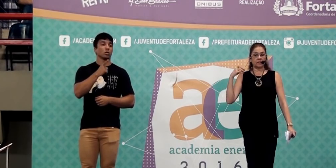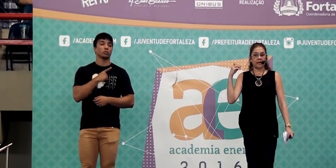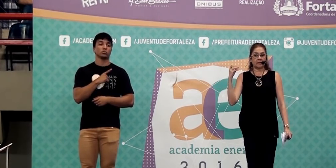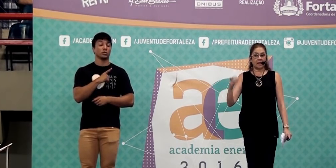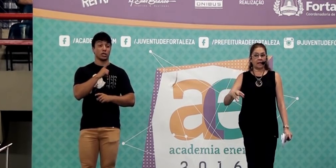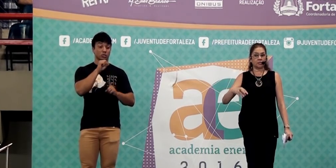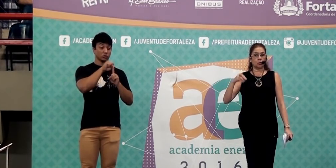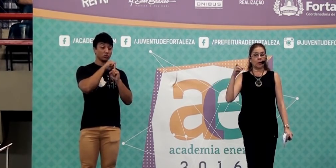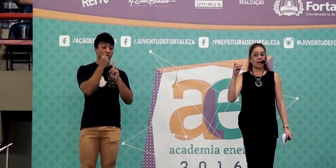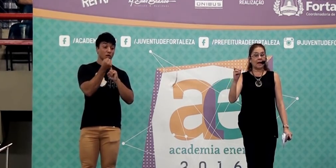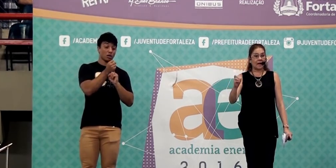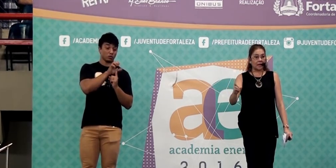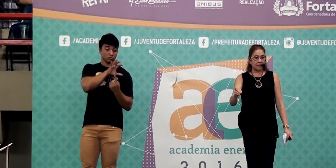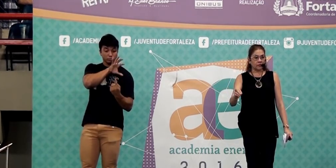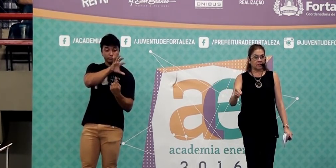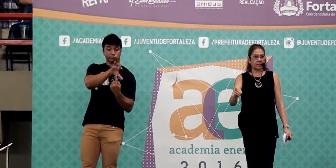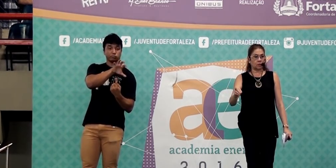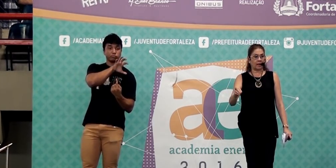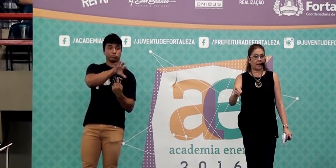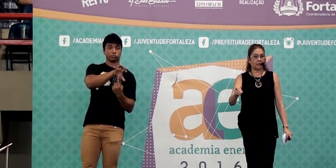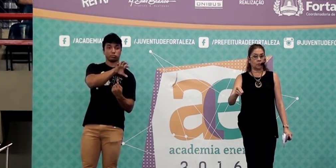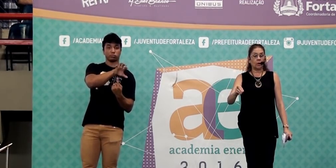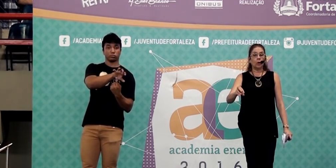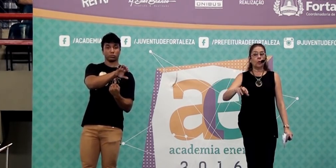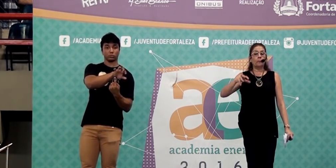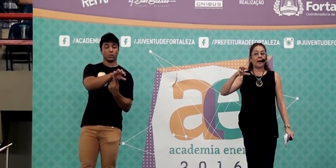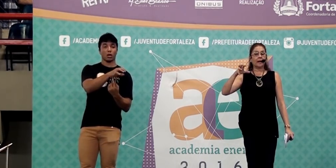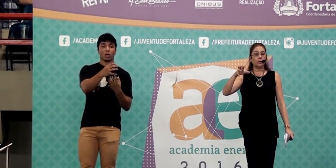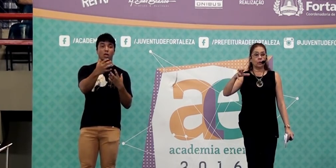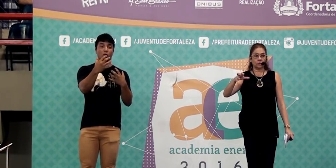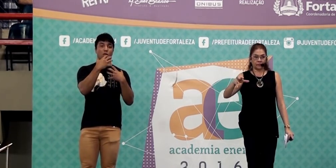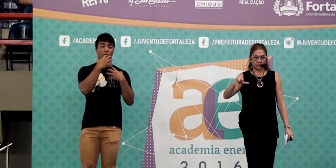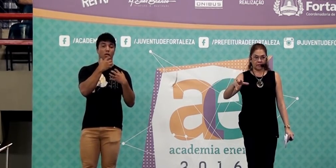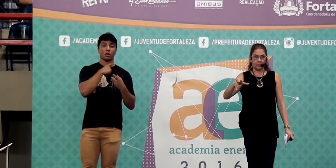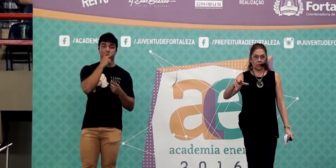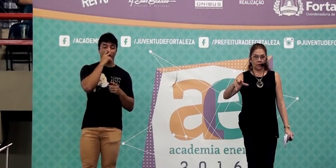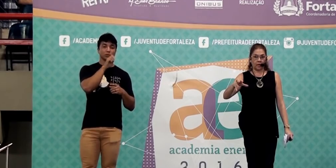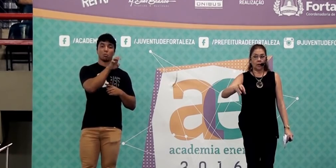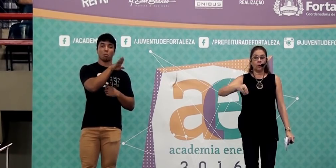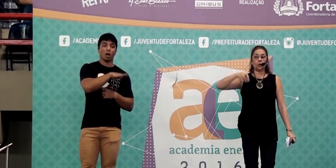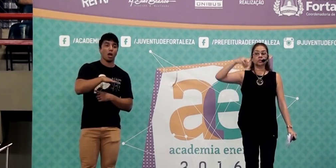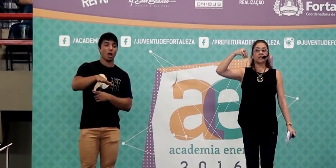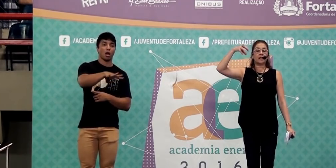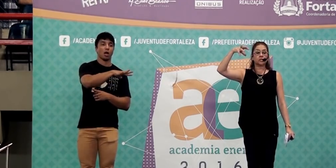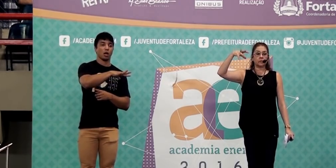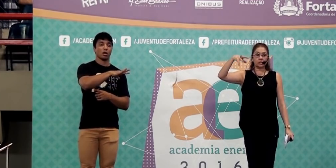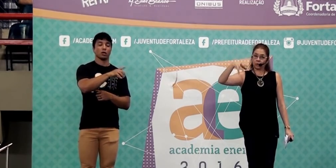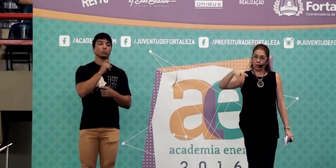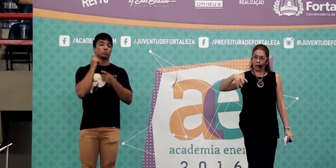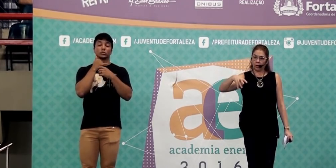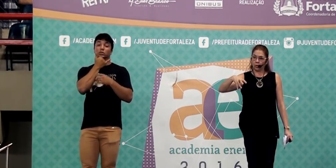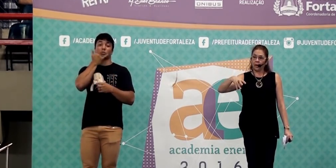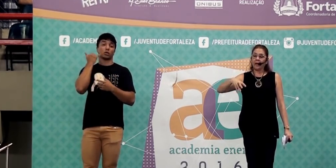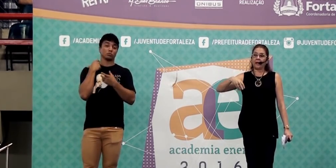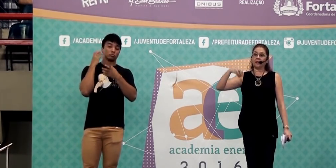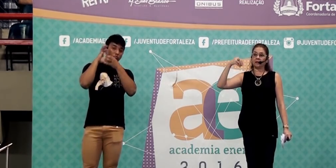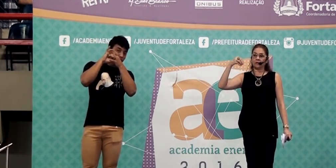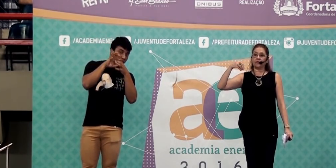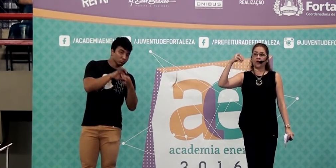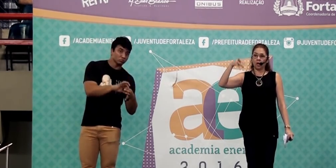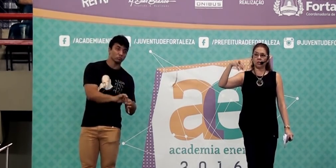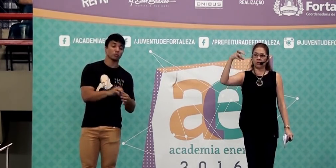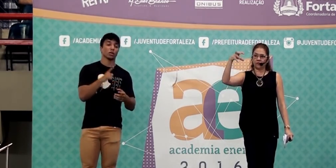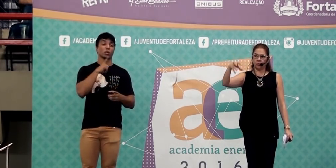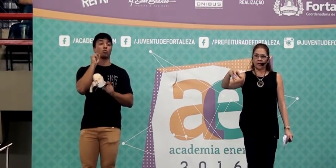A sociedade, o lar que você é educado, o bairro onde você mora, o contexto histórico é que